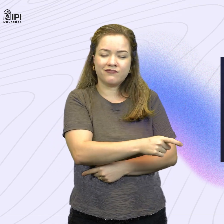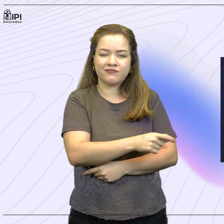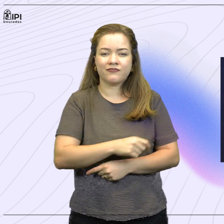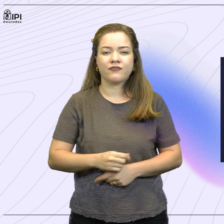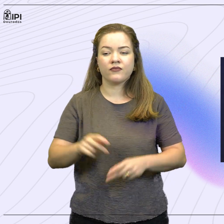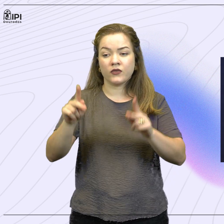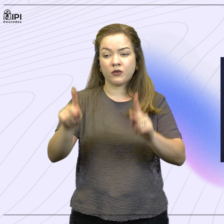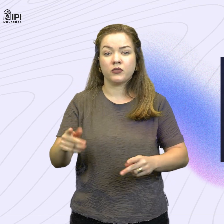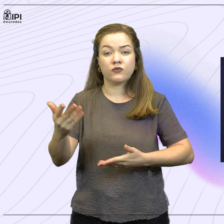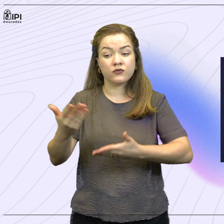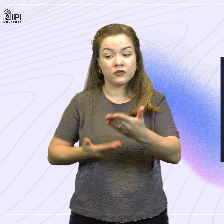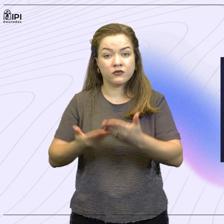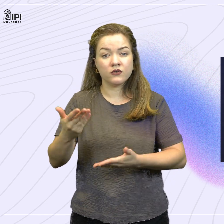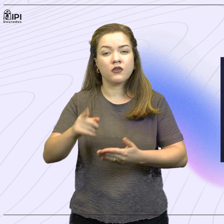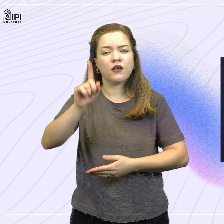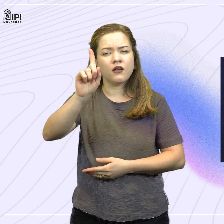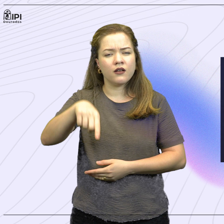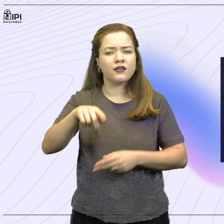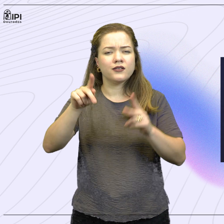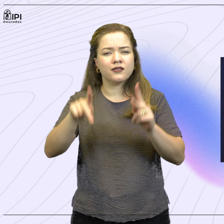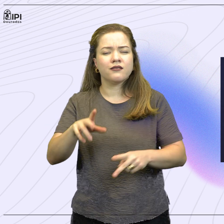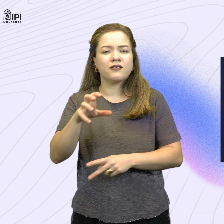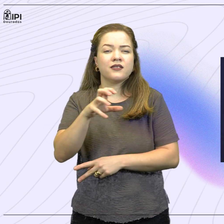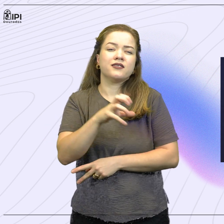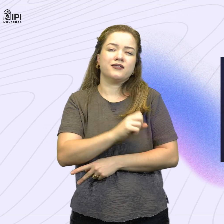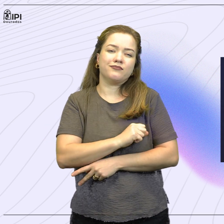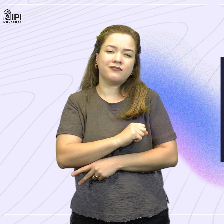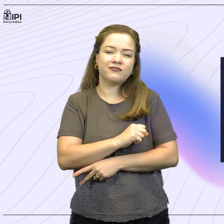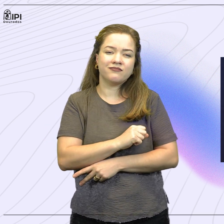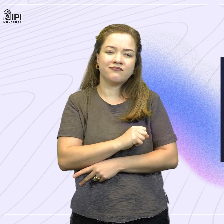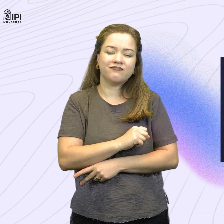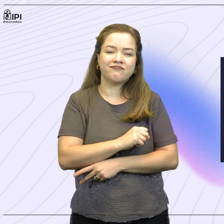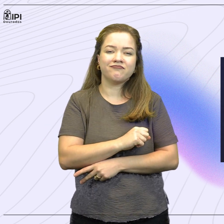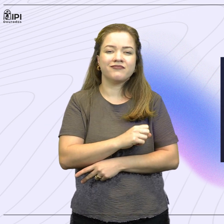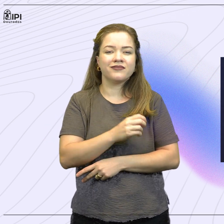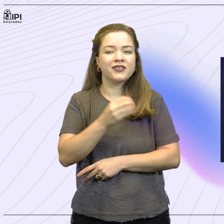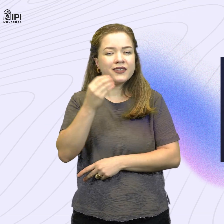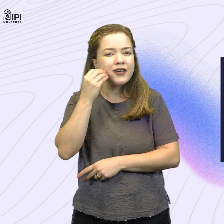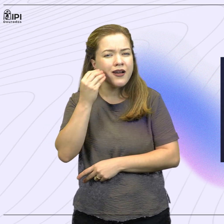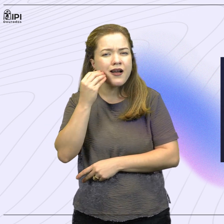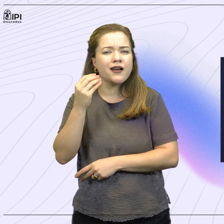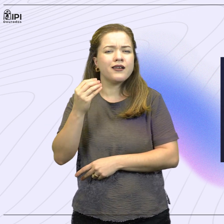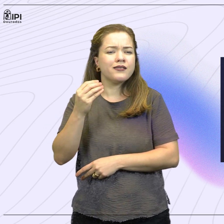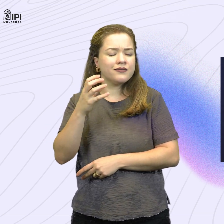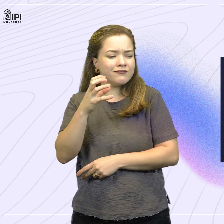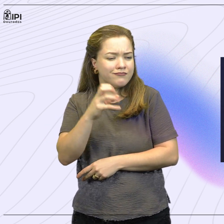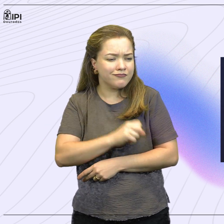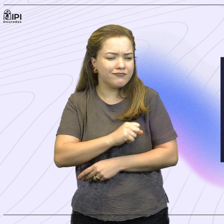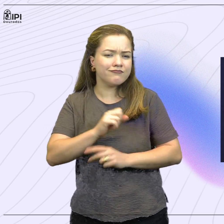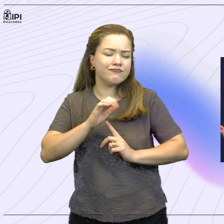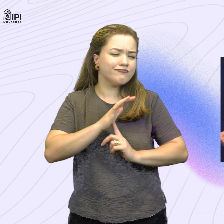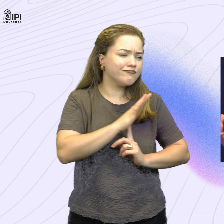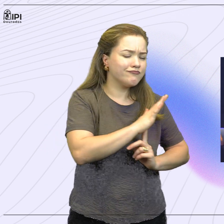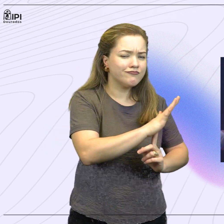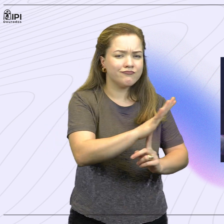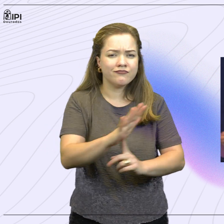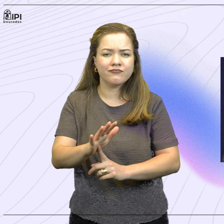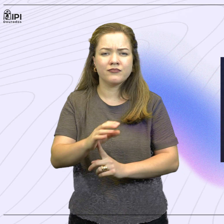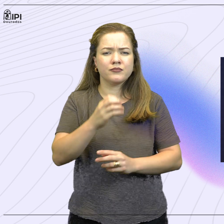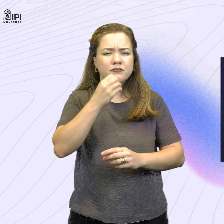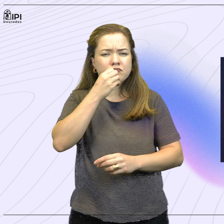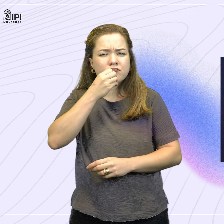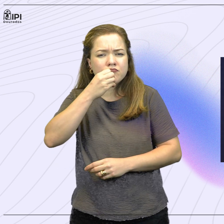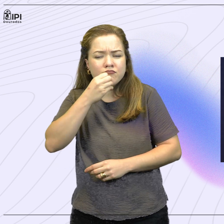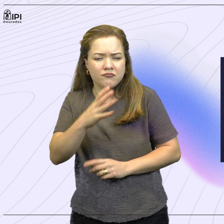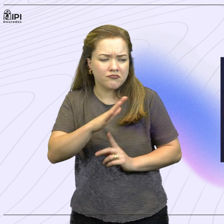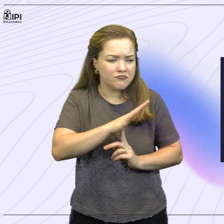um povo que ama. É um povo que busca amar, que busca ser generoso com